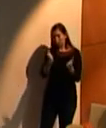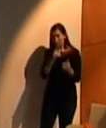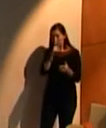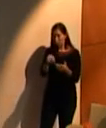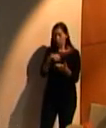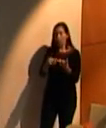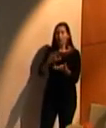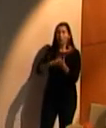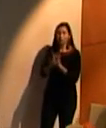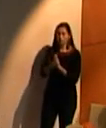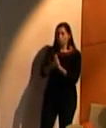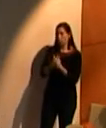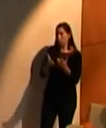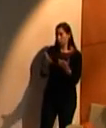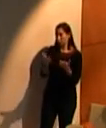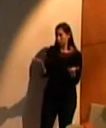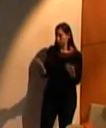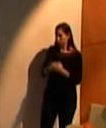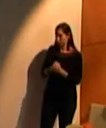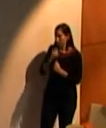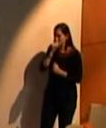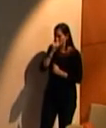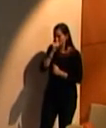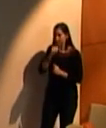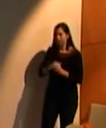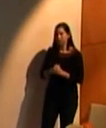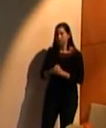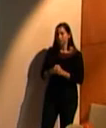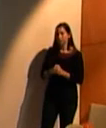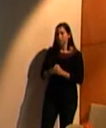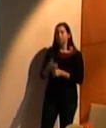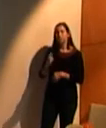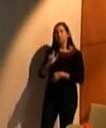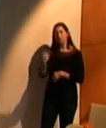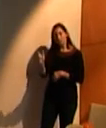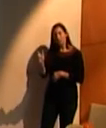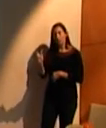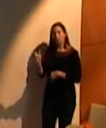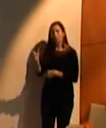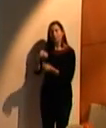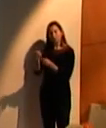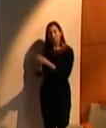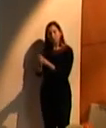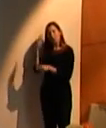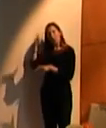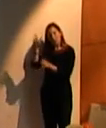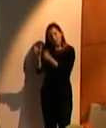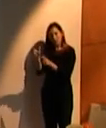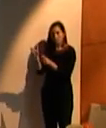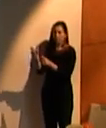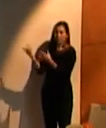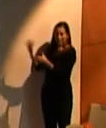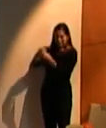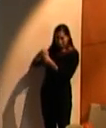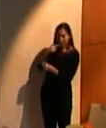Route Nouvelle. Voilà. Donc, et après, on a eu d'autres participants, le lycée Rive Gauche, l'école